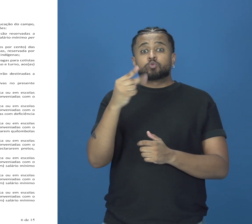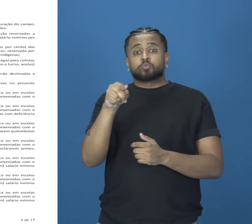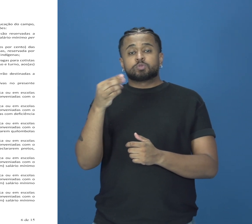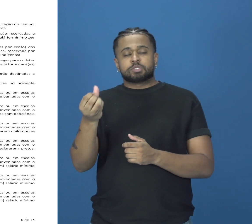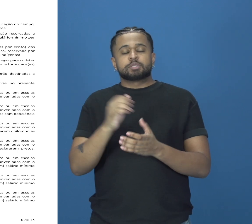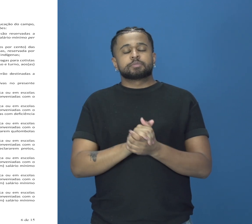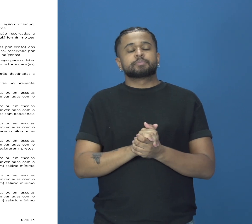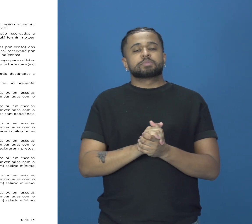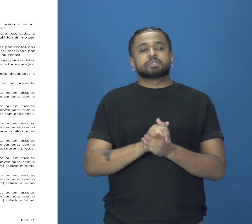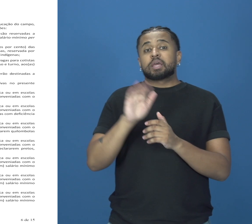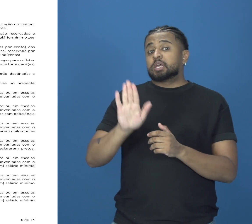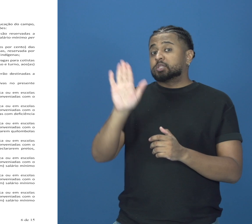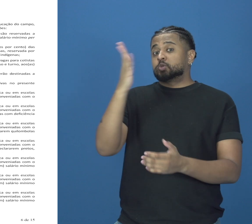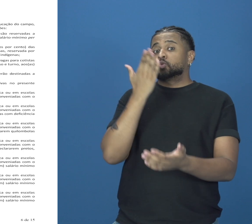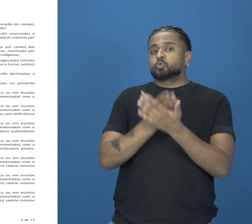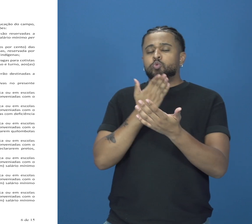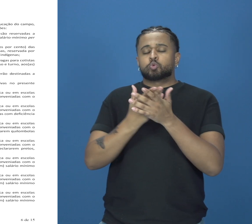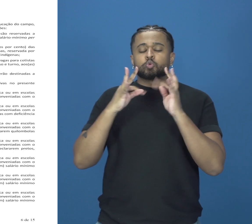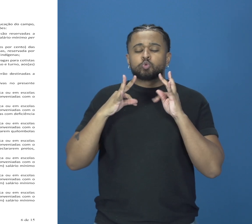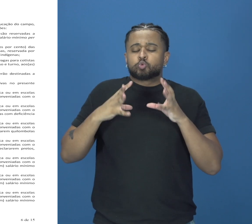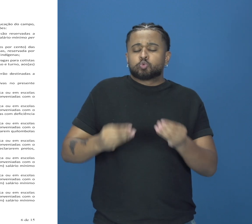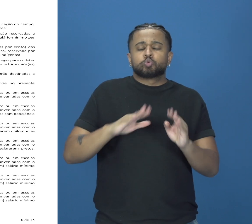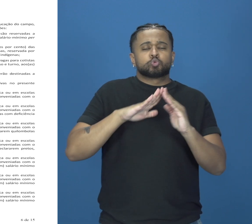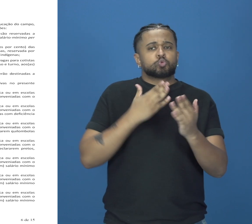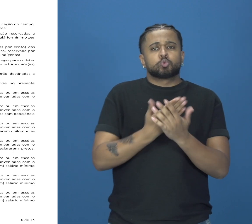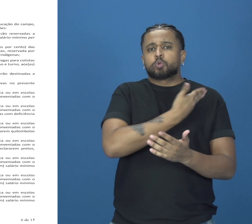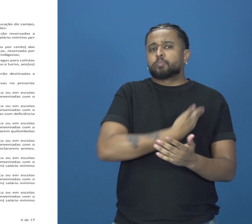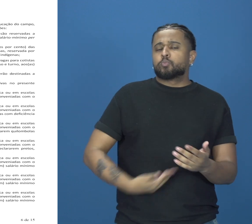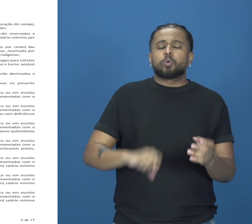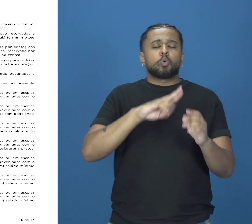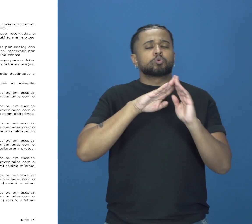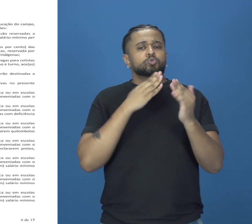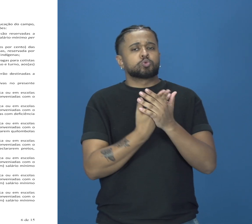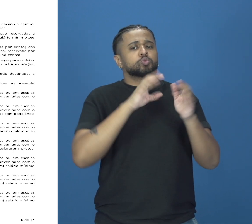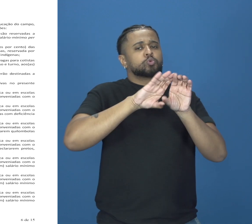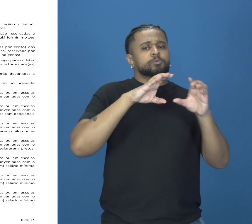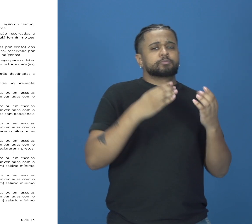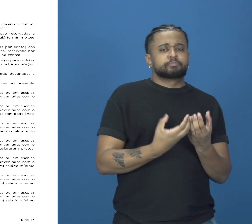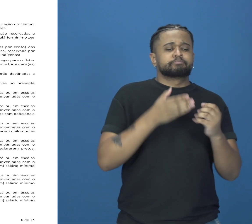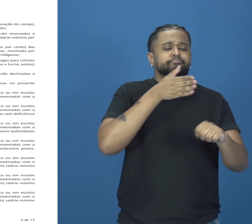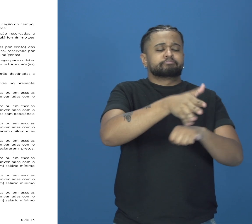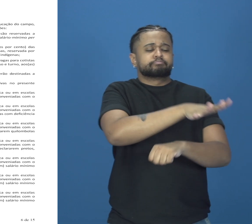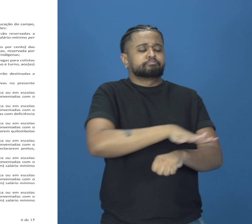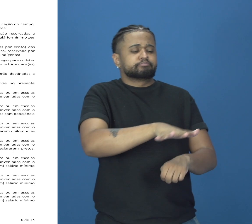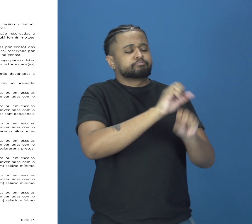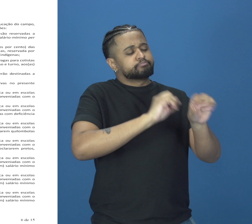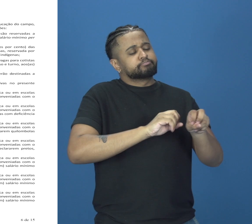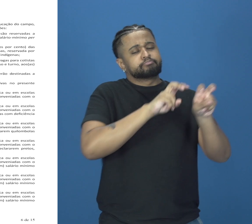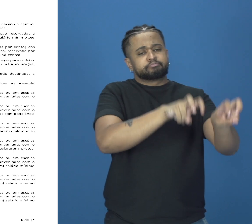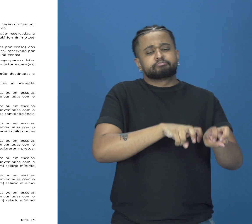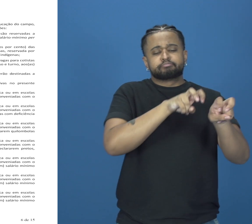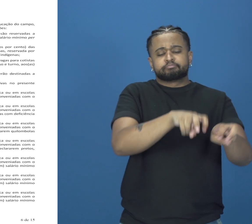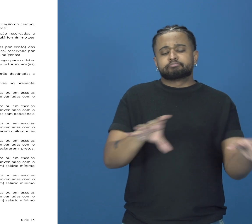6.2.6. Candidatos que estudaram integralmente em escola pública ou em escolas comunitárias que atuam no âmbito